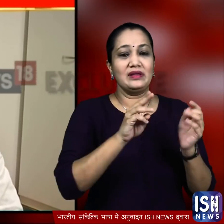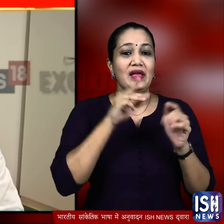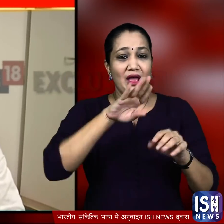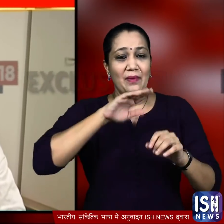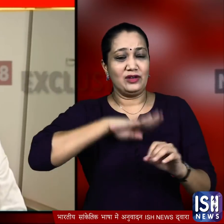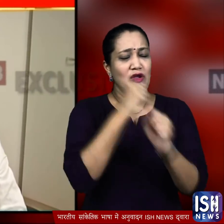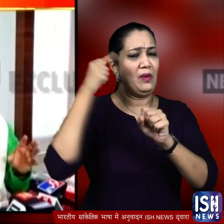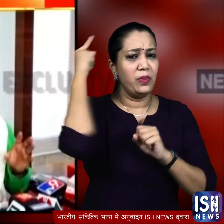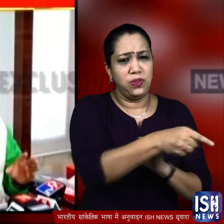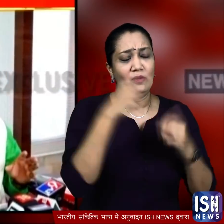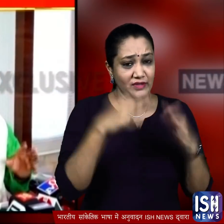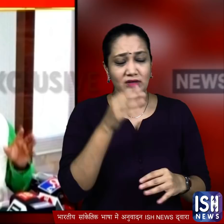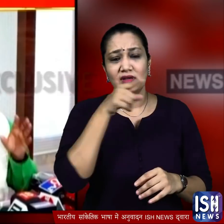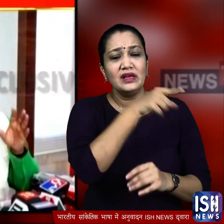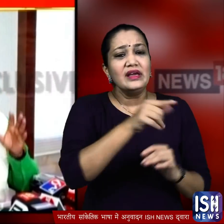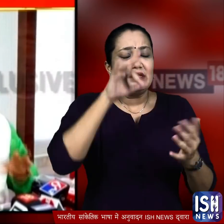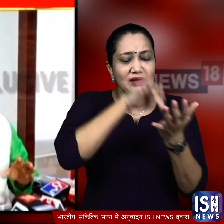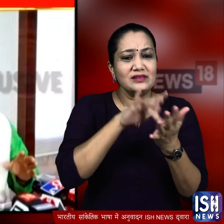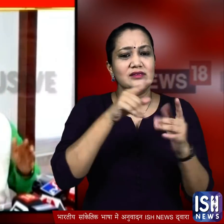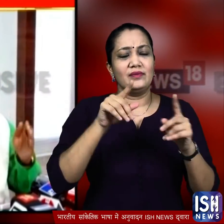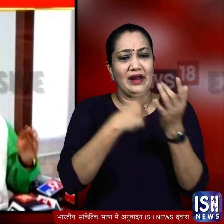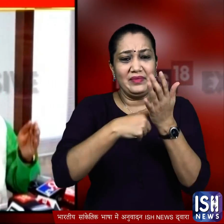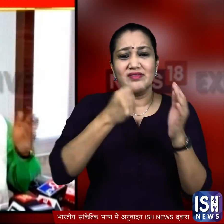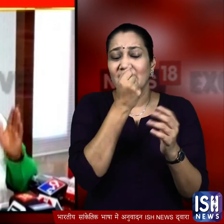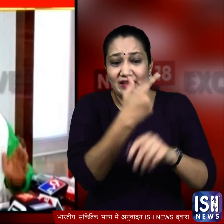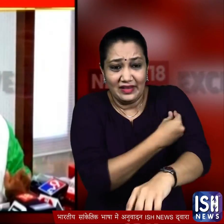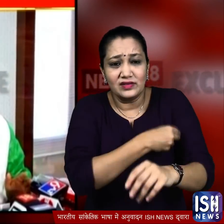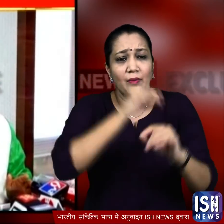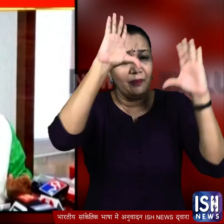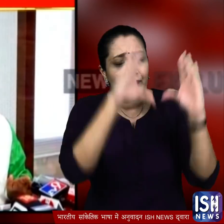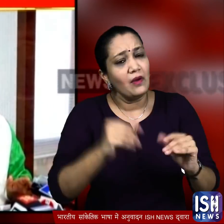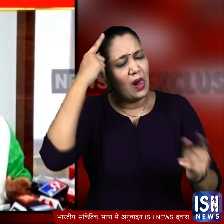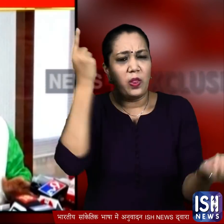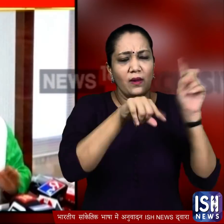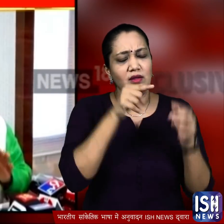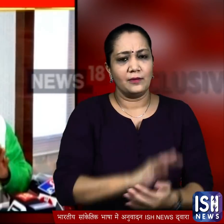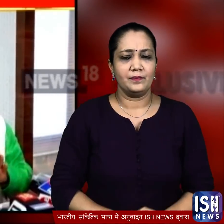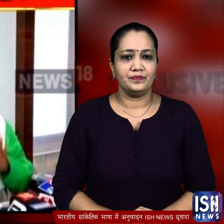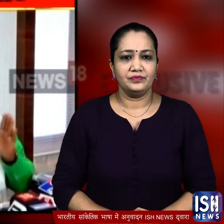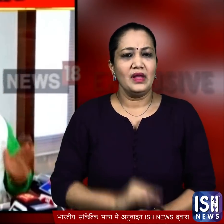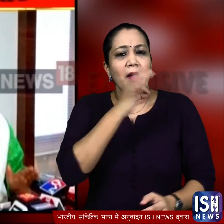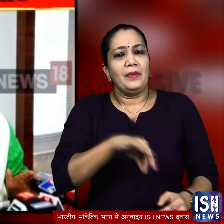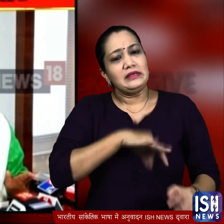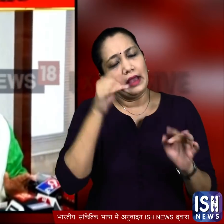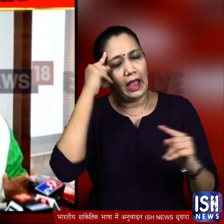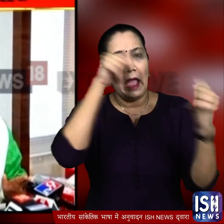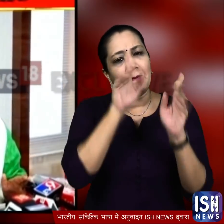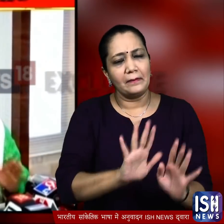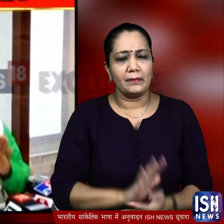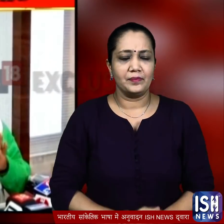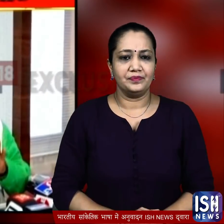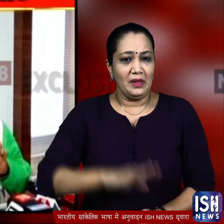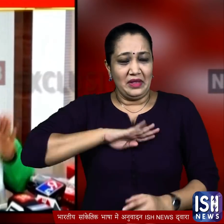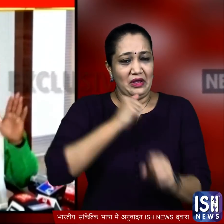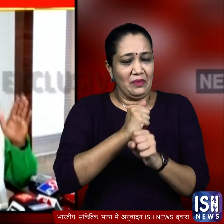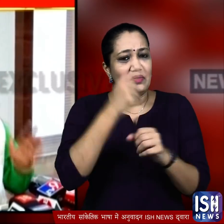हमला करने में देर नहीं की। बीजेपी ने आरोप लगाया कि राज्य में रेमडेसिविर की किल्लत की वजह भ्रष्टाचार है। इनको कमीशन से पढ़िए,